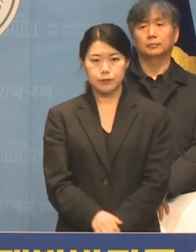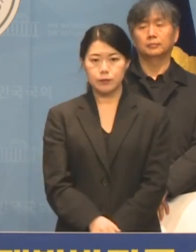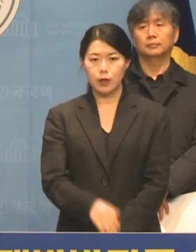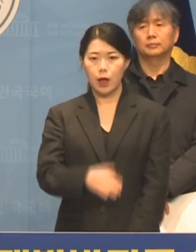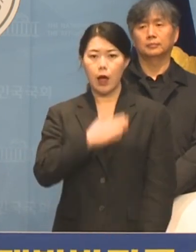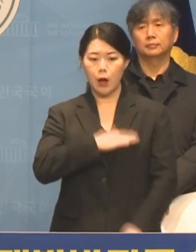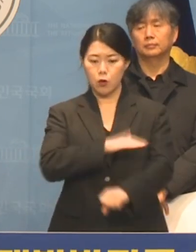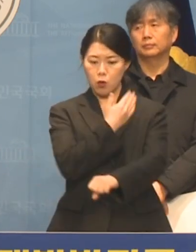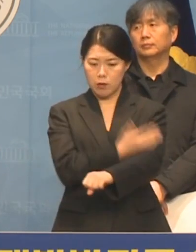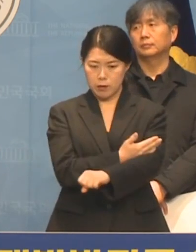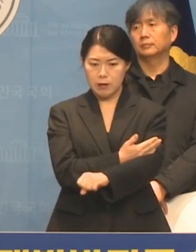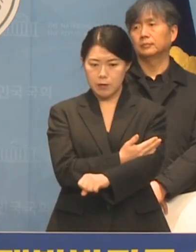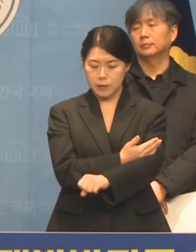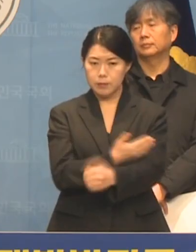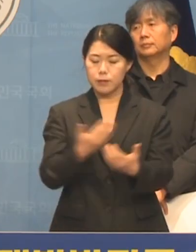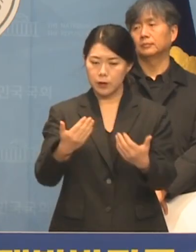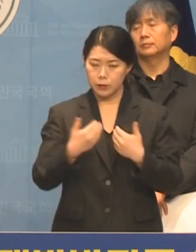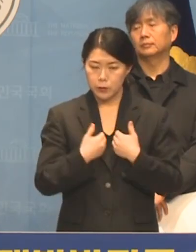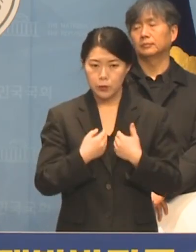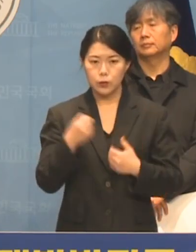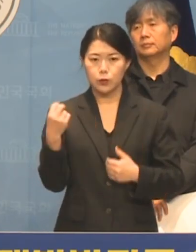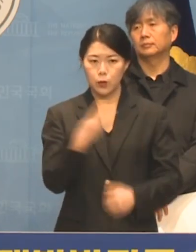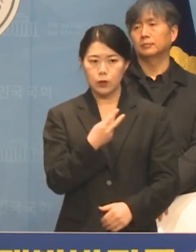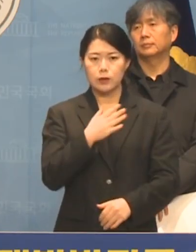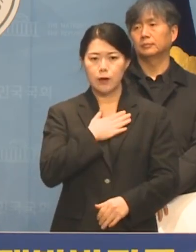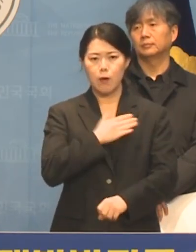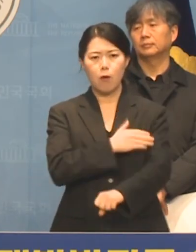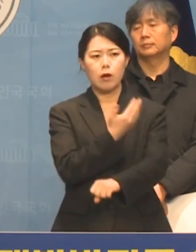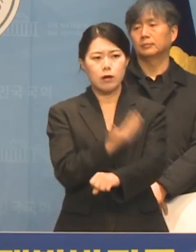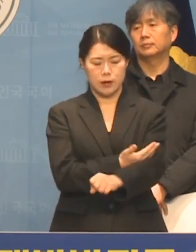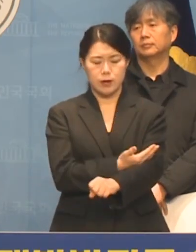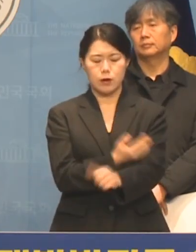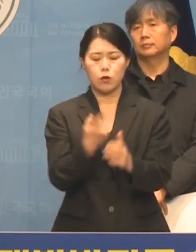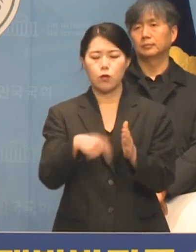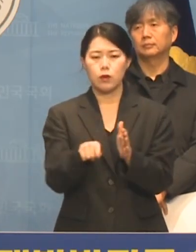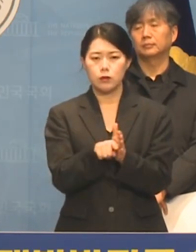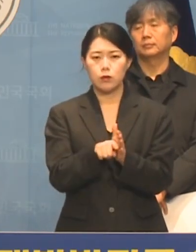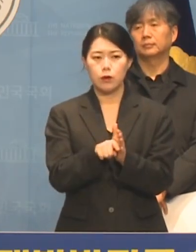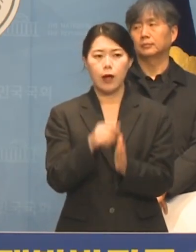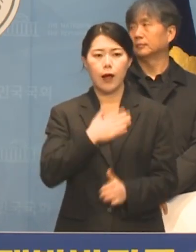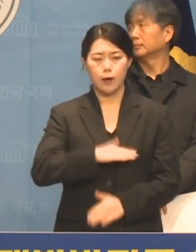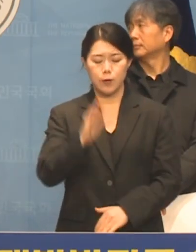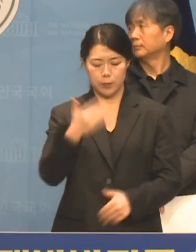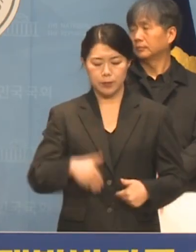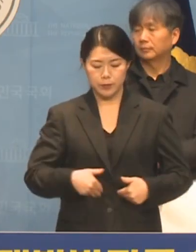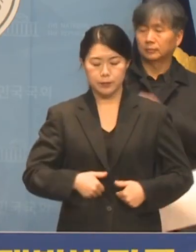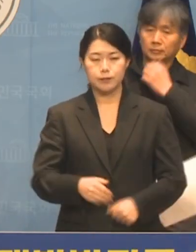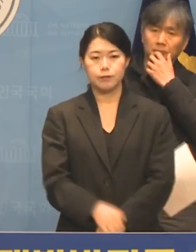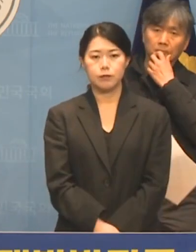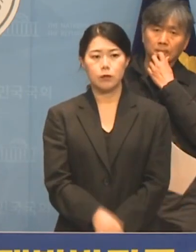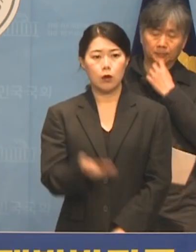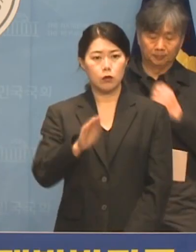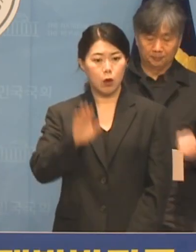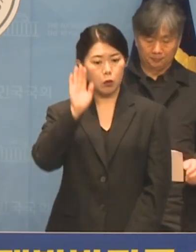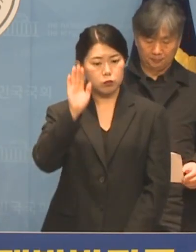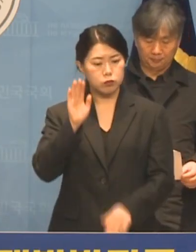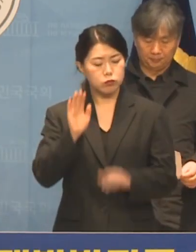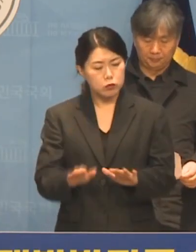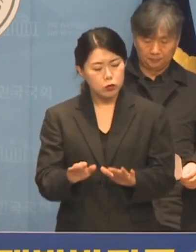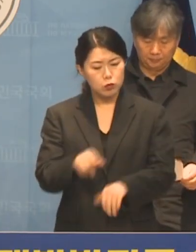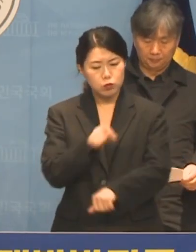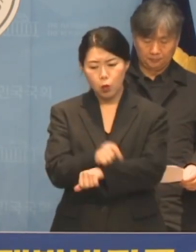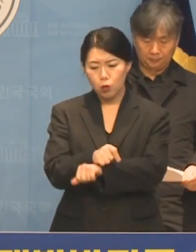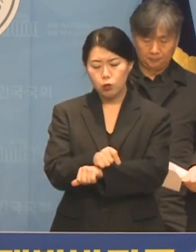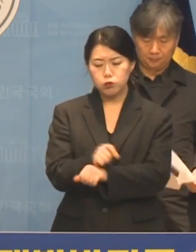권리가 보장되고 실효적인 권리 구제에 좀 도움이 돼야 되는 측면도 있습니다. 그런데 지금까지의 노동 행정을 보면